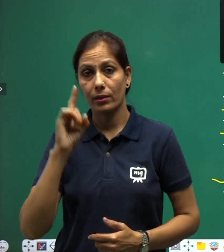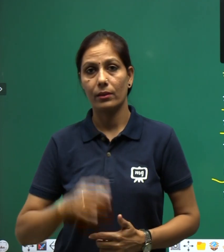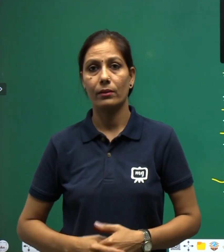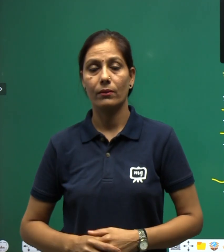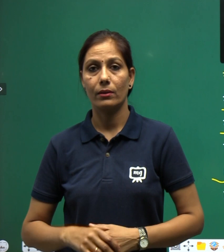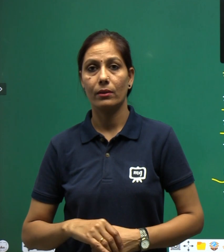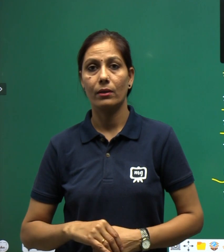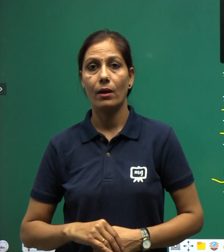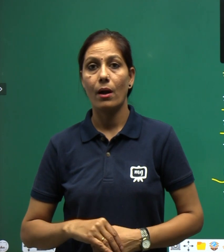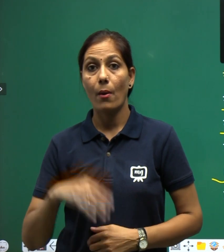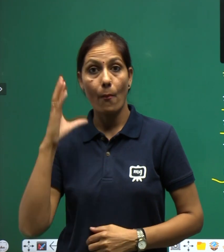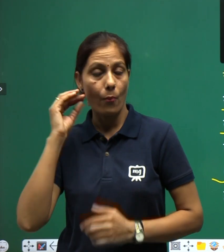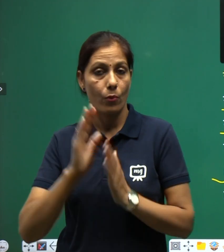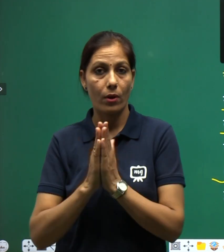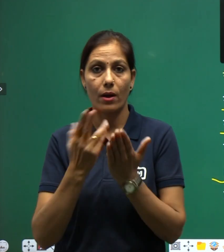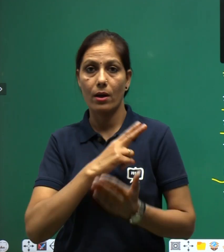बाइबिल से